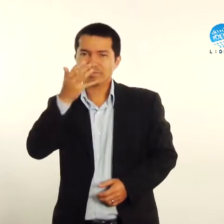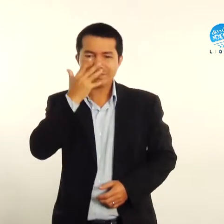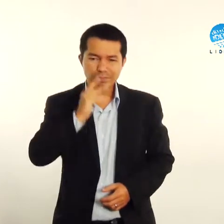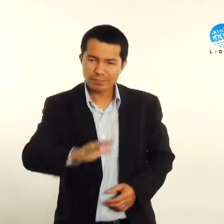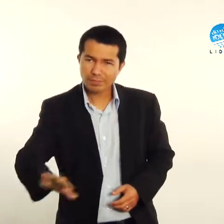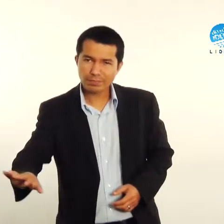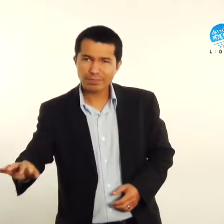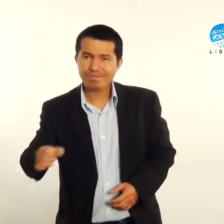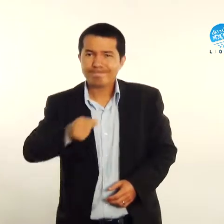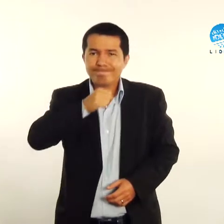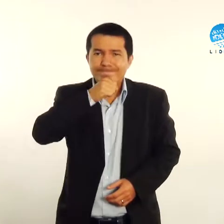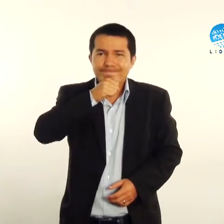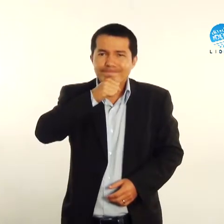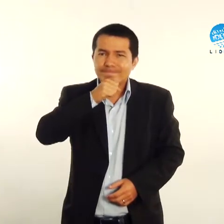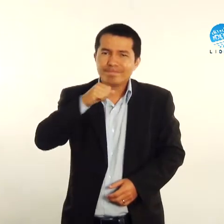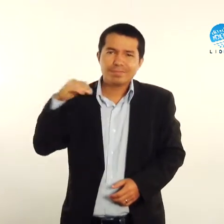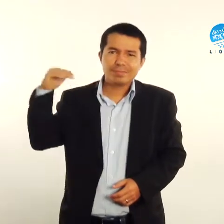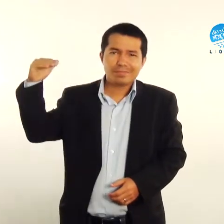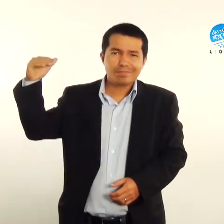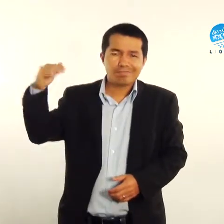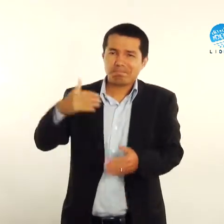importa a idade que a gente tenha.